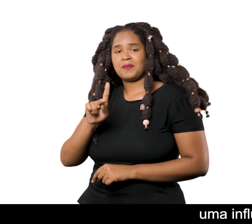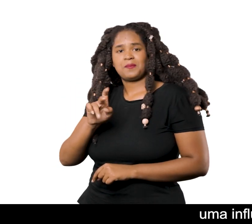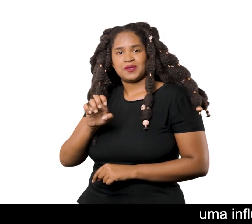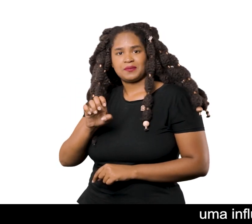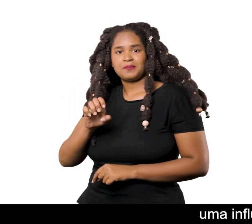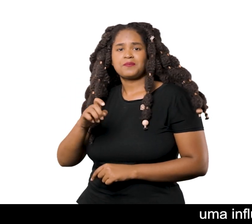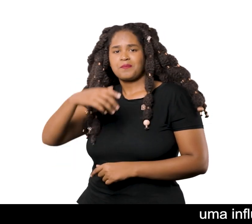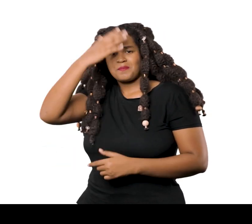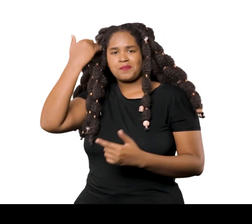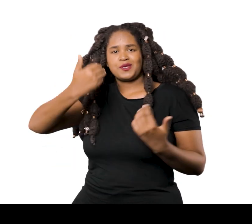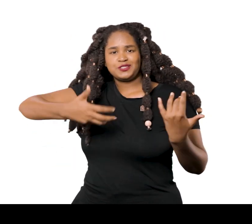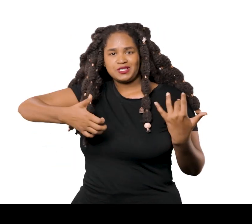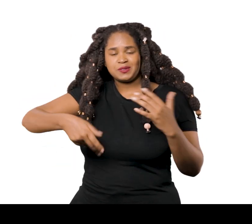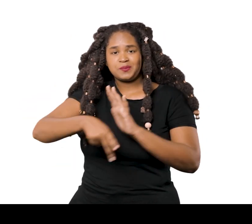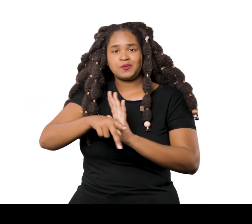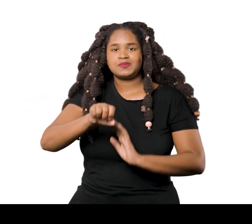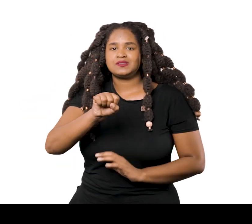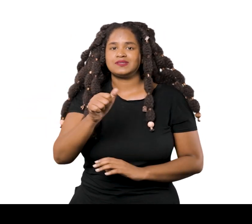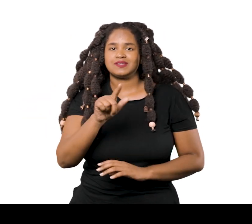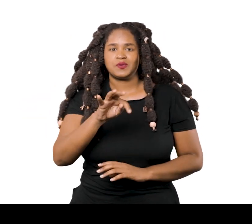mexicanos de Saltillo.